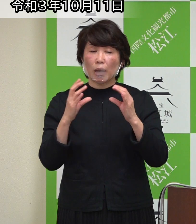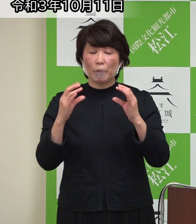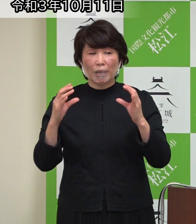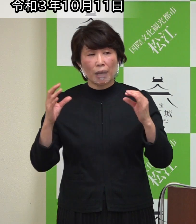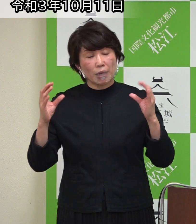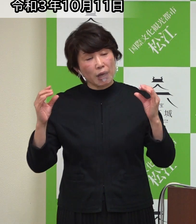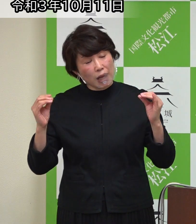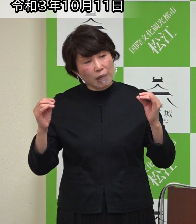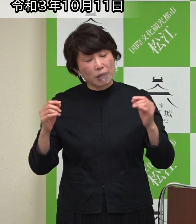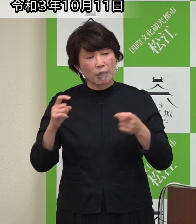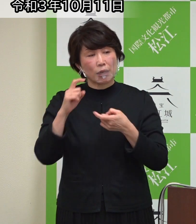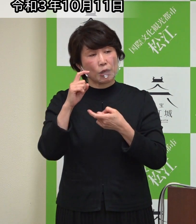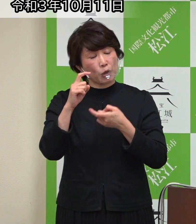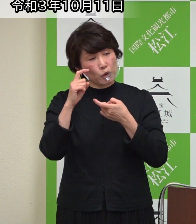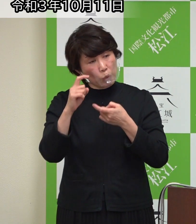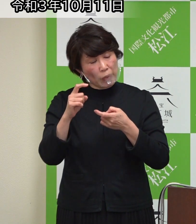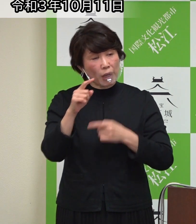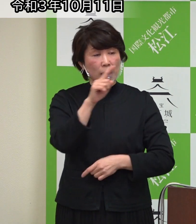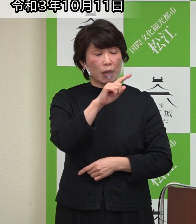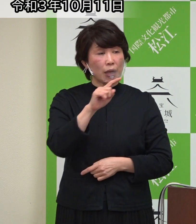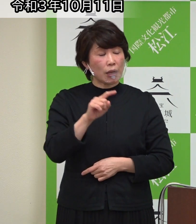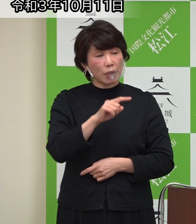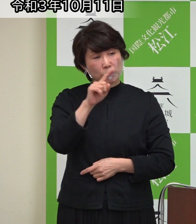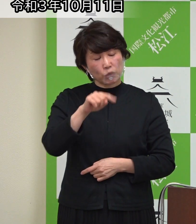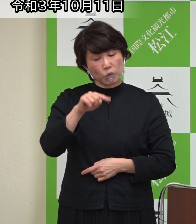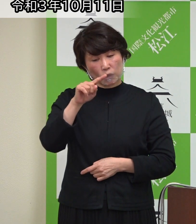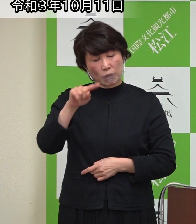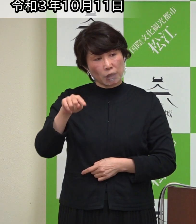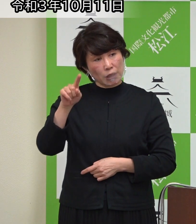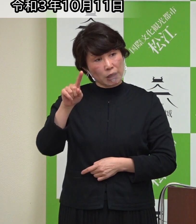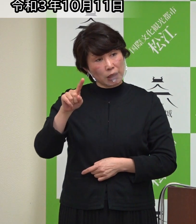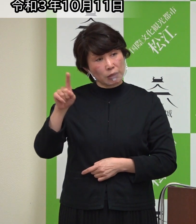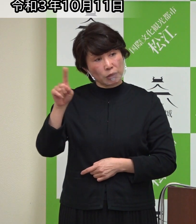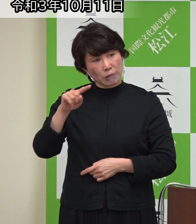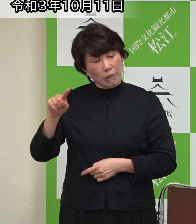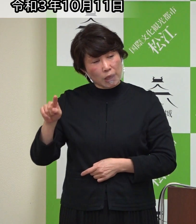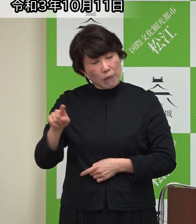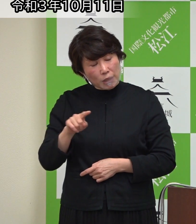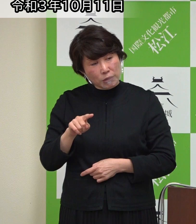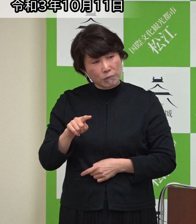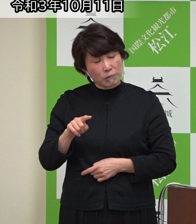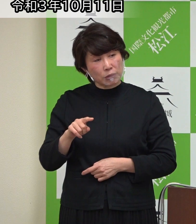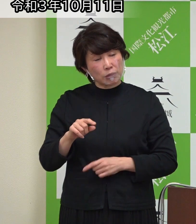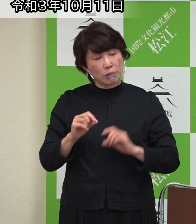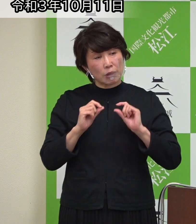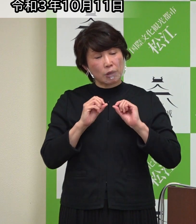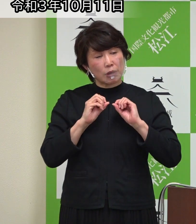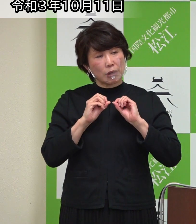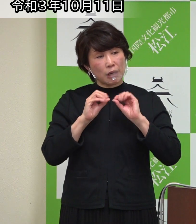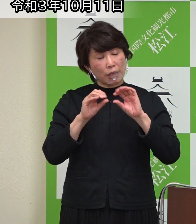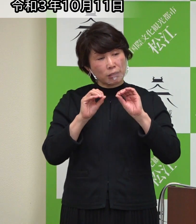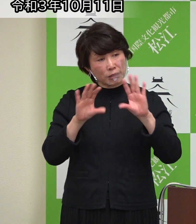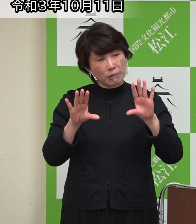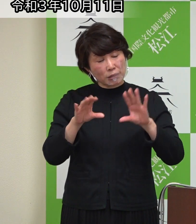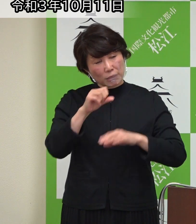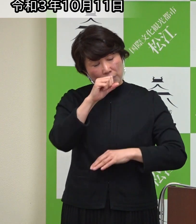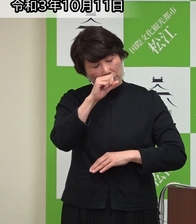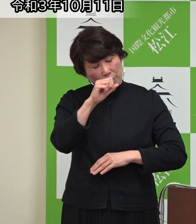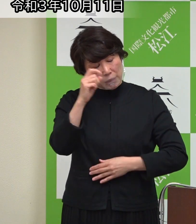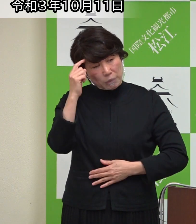その SNS の使い方としてはこうより良くなっていくのかなというふうに感じます。それからあ